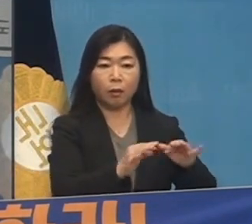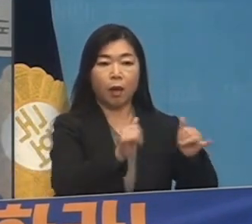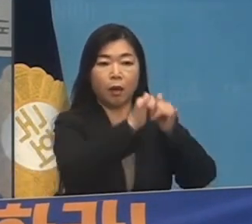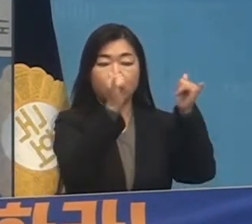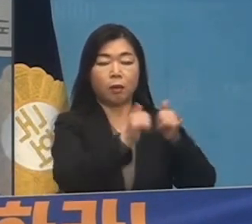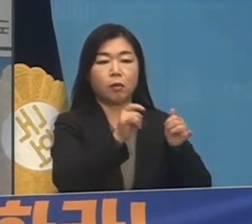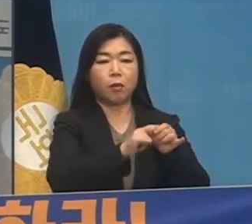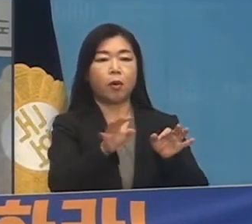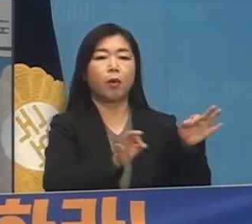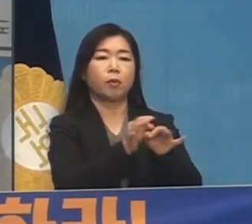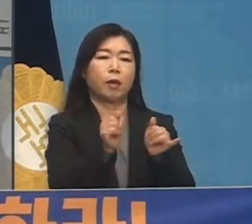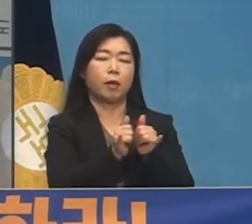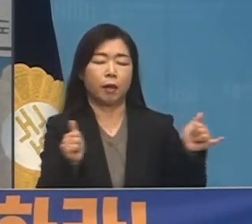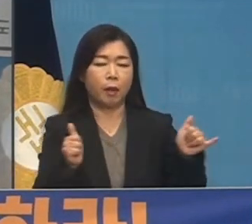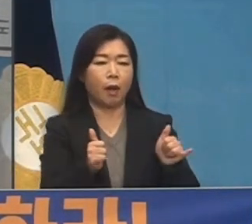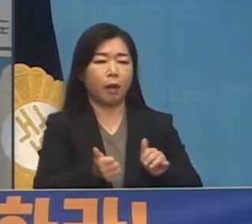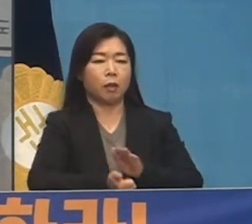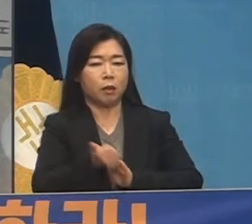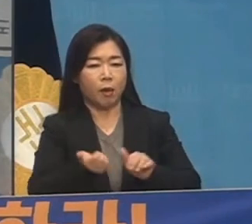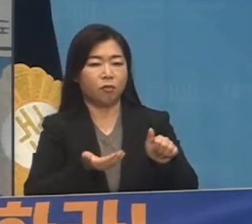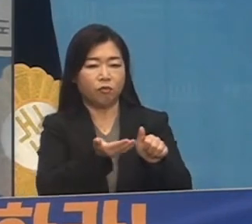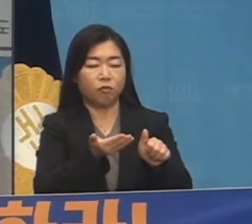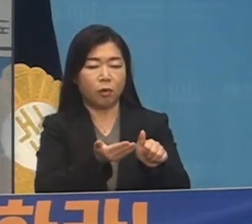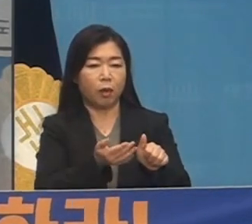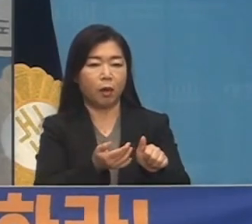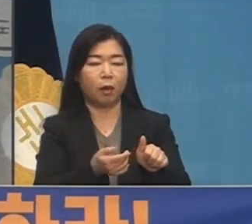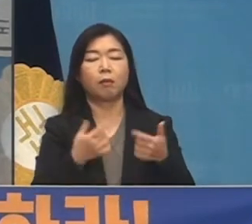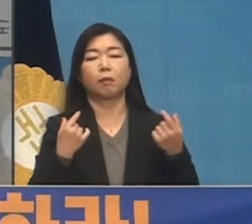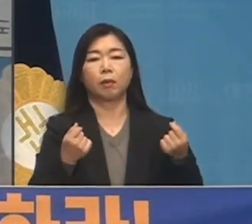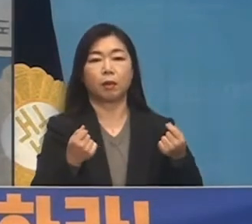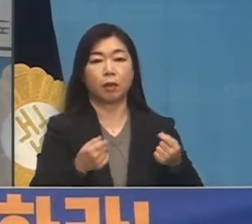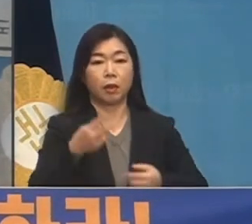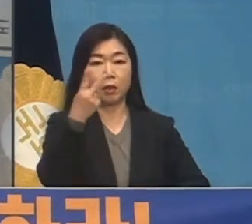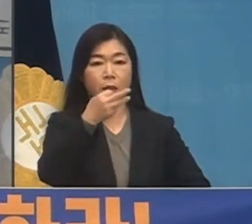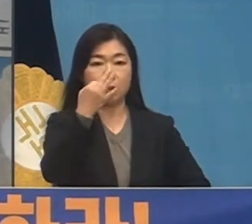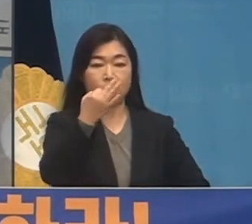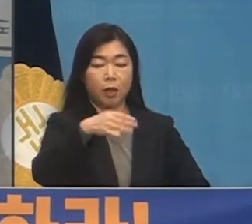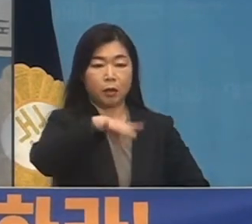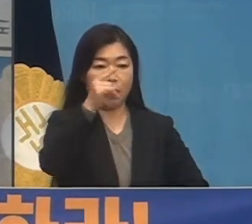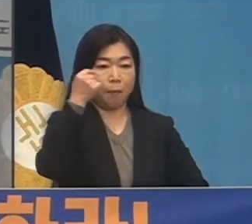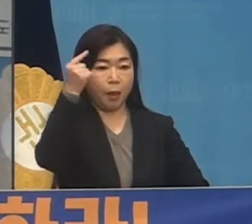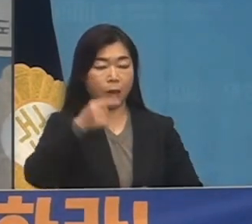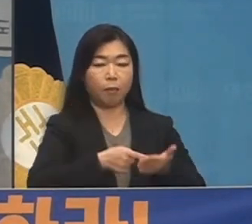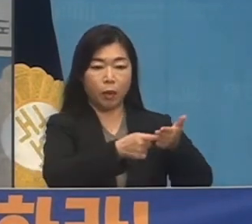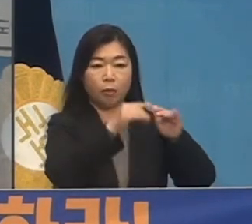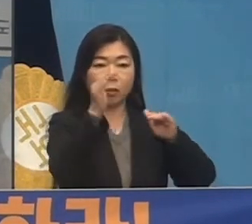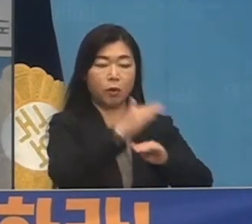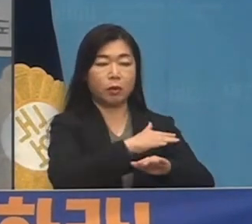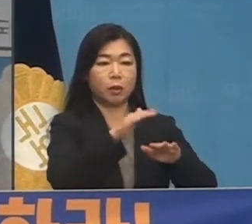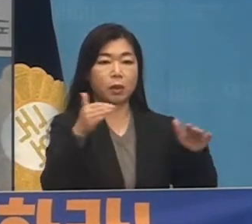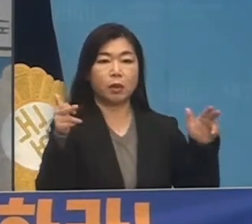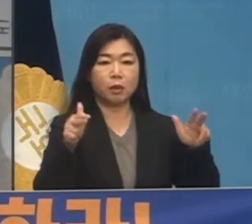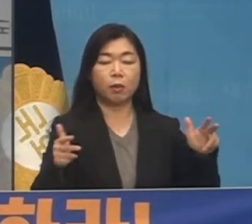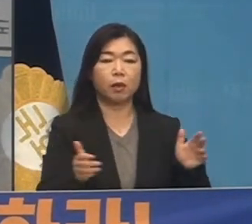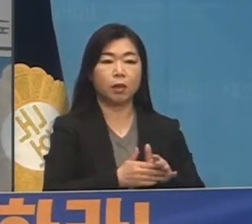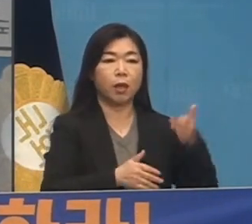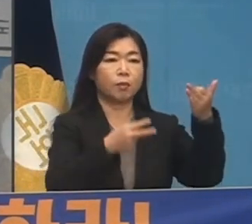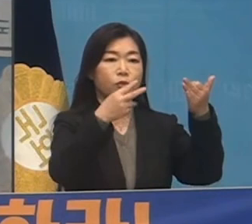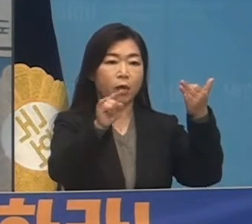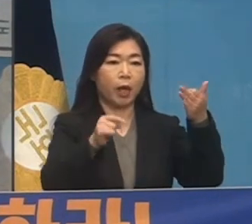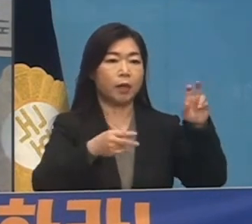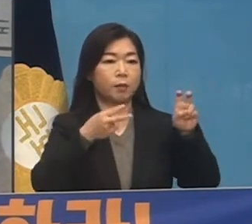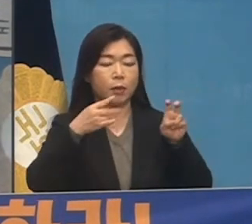경제인들에게 희망 고문을 하고 있습니다. 2014년 첫 발의부터 지금까지 19대,